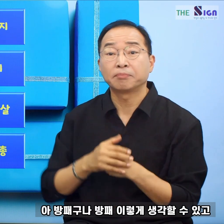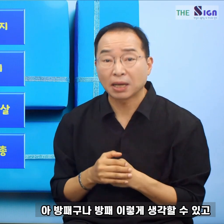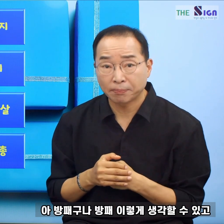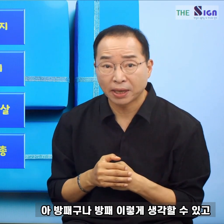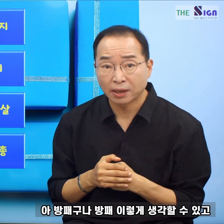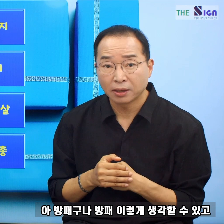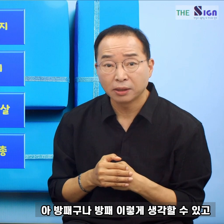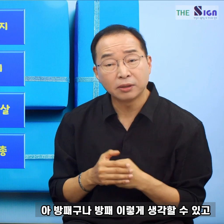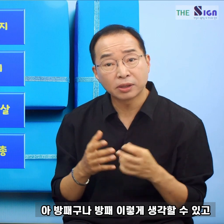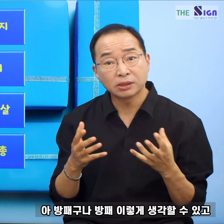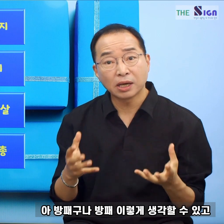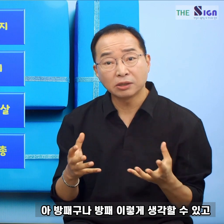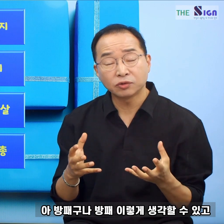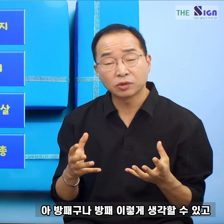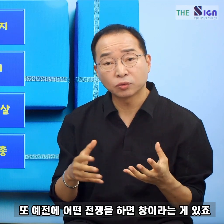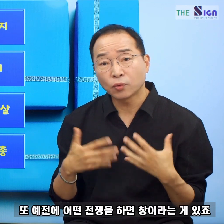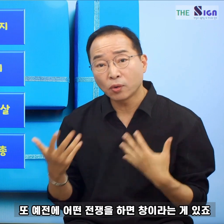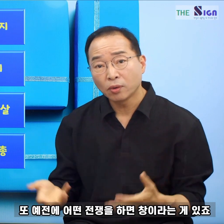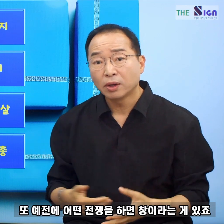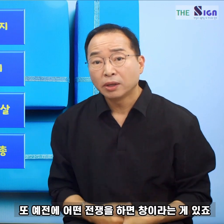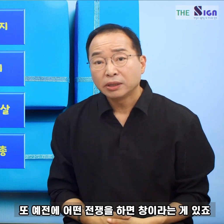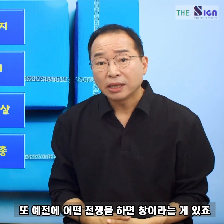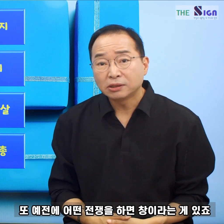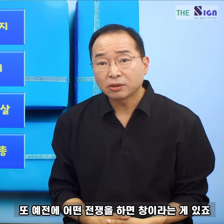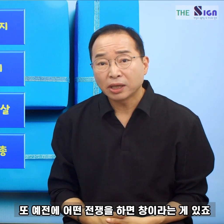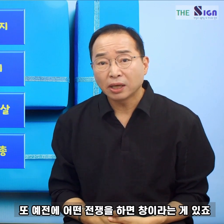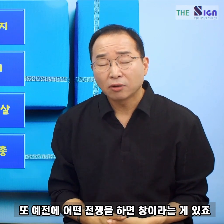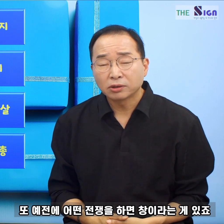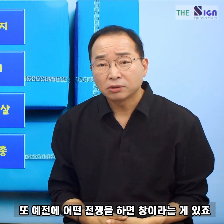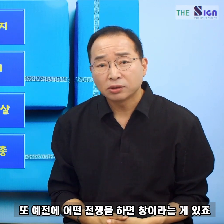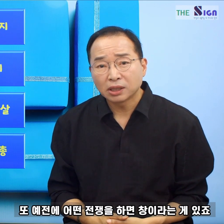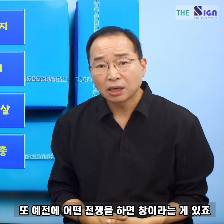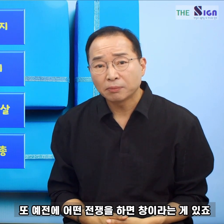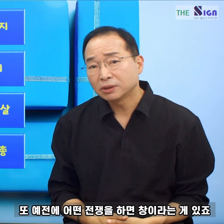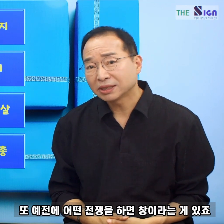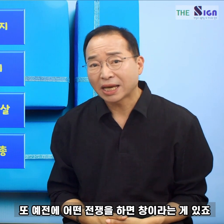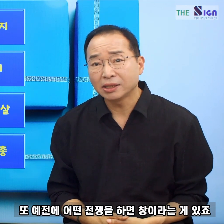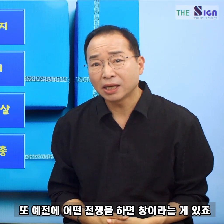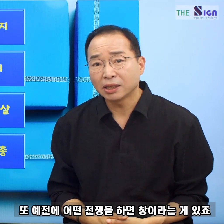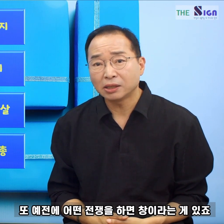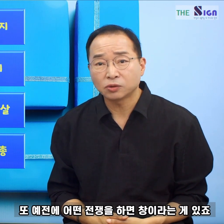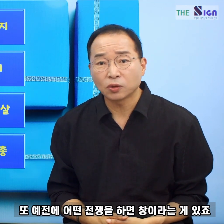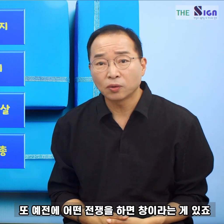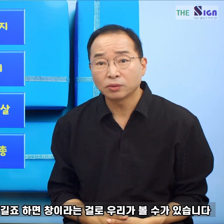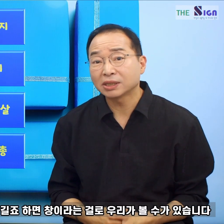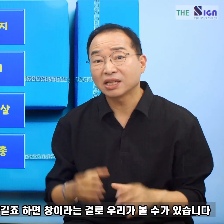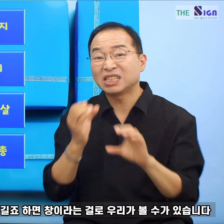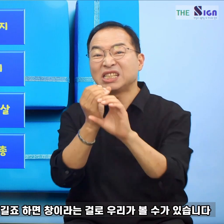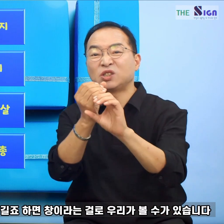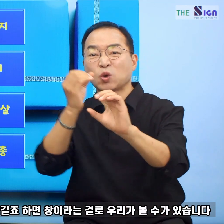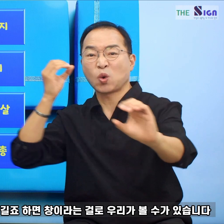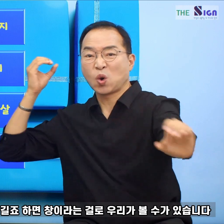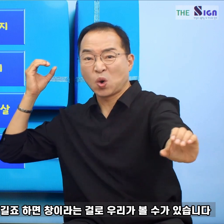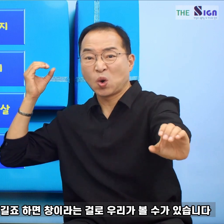방패 이렇게 생각할 수 있고 또 예전에 어떤 전쟁을 하면 창이라는 게 있죠. 창이 길죠.